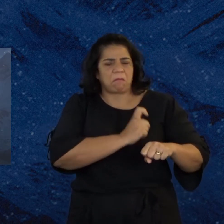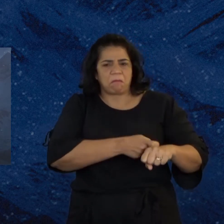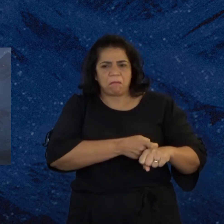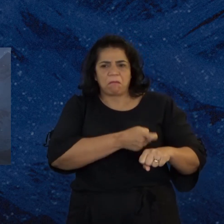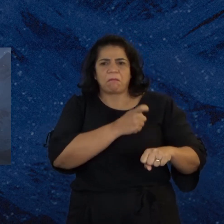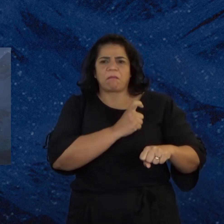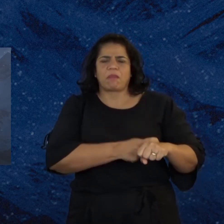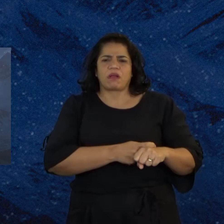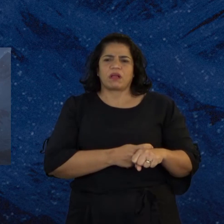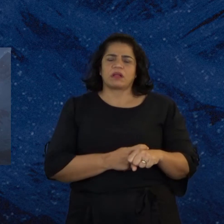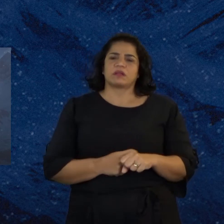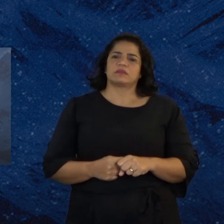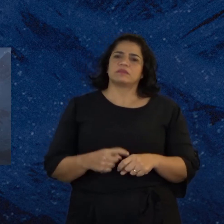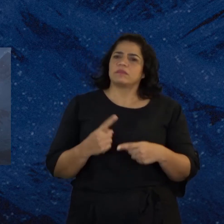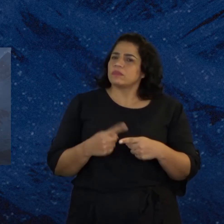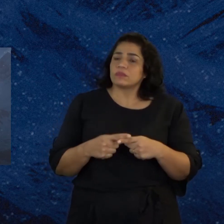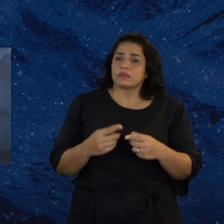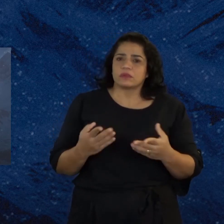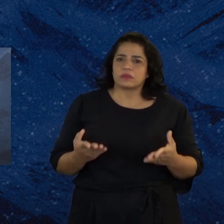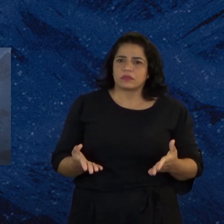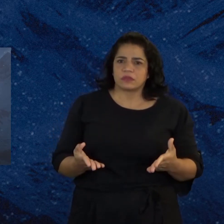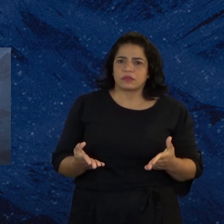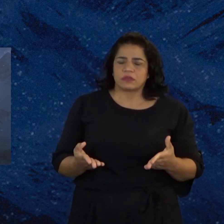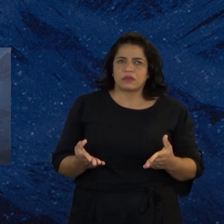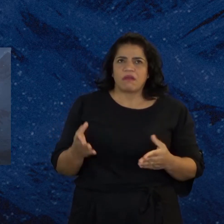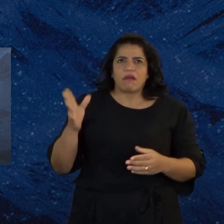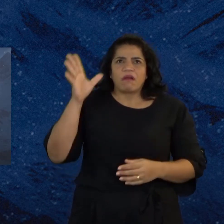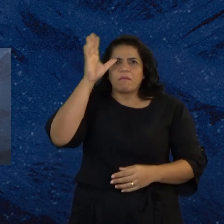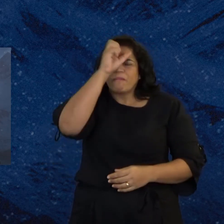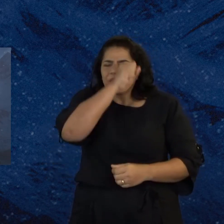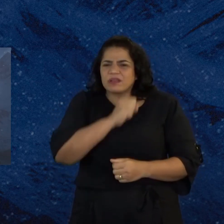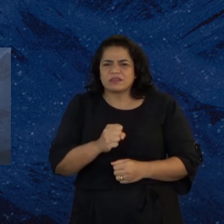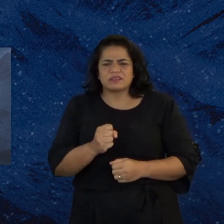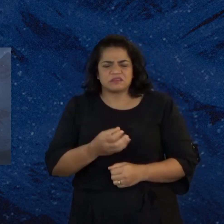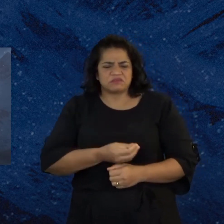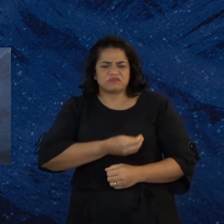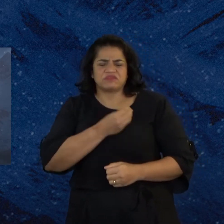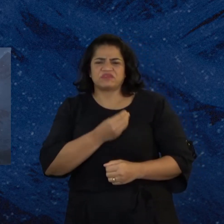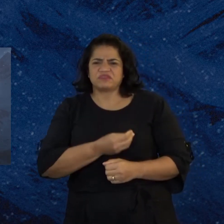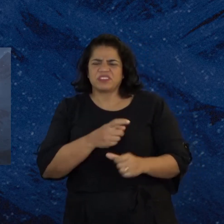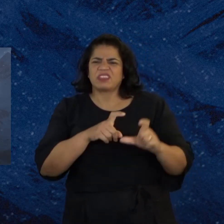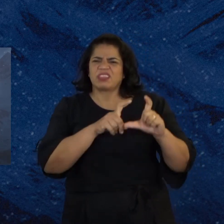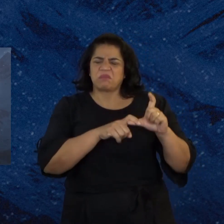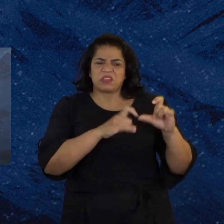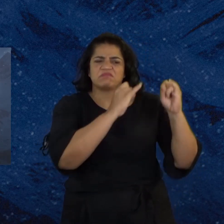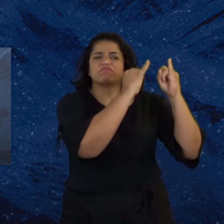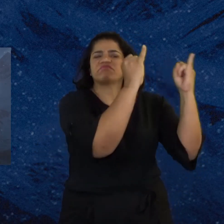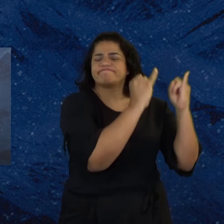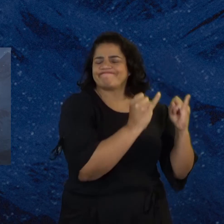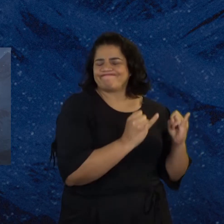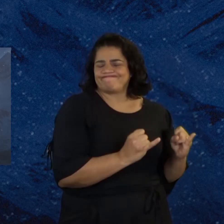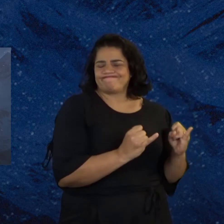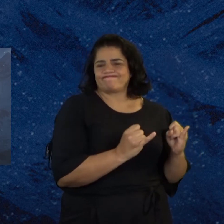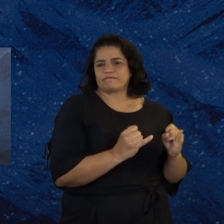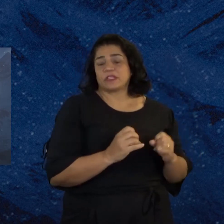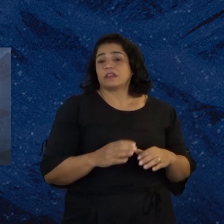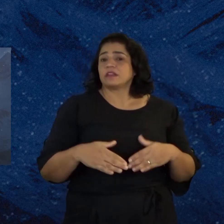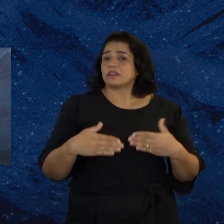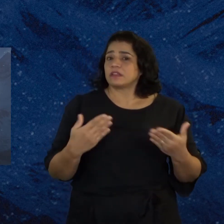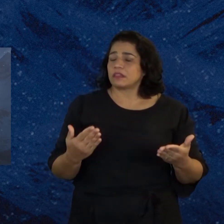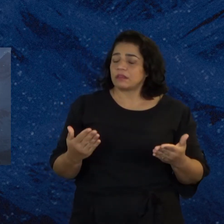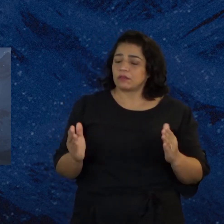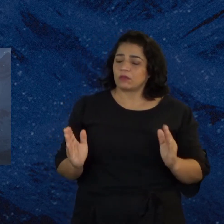a viver dependendo de muitos deuses. Então eu quero falar para você hoje à noite, jovem, nós temos